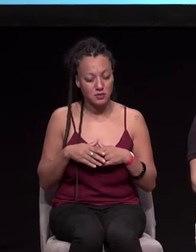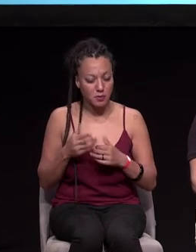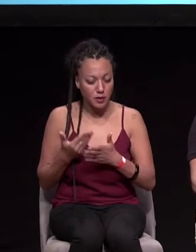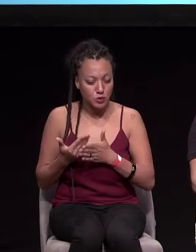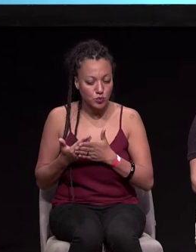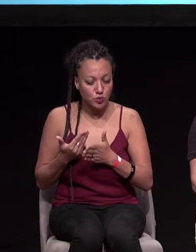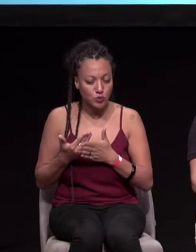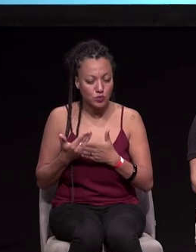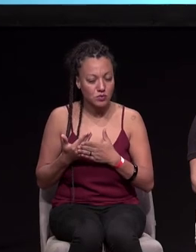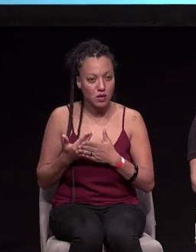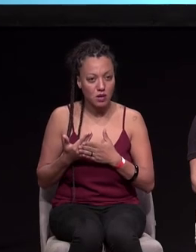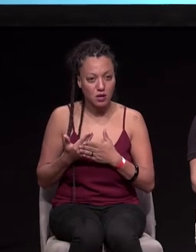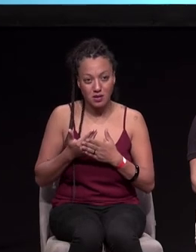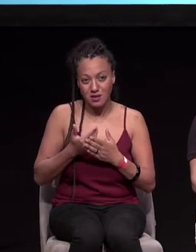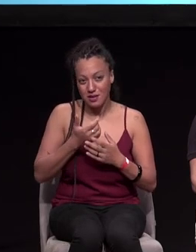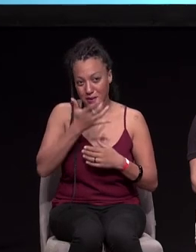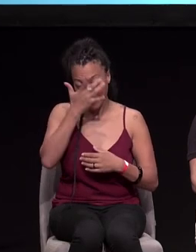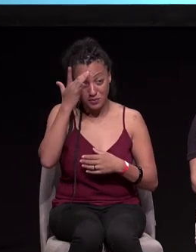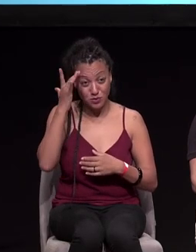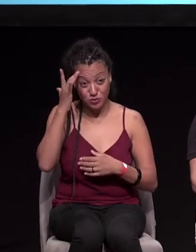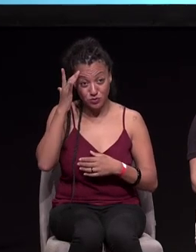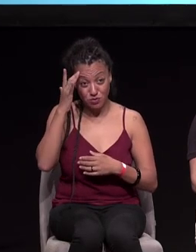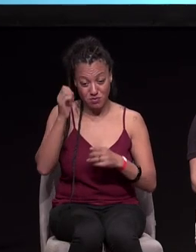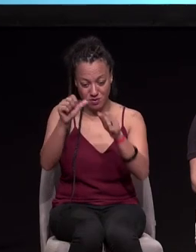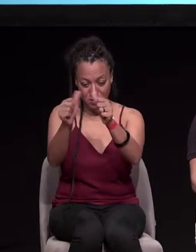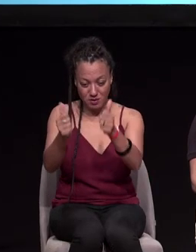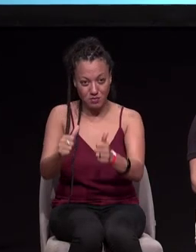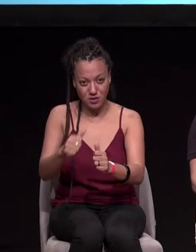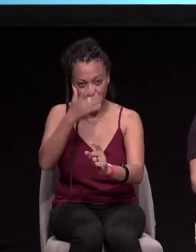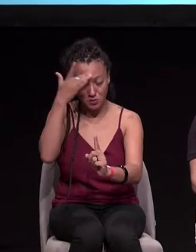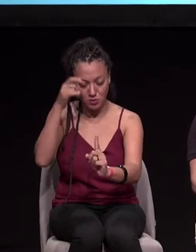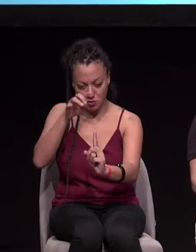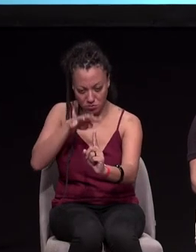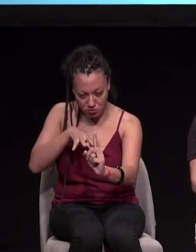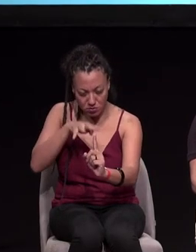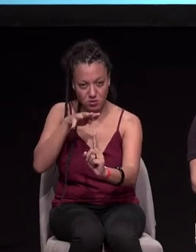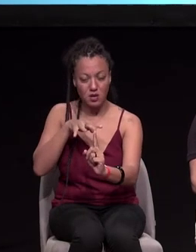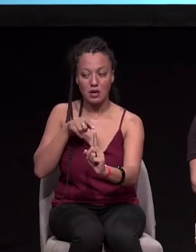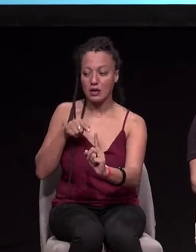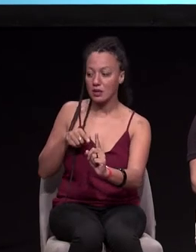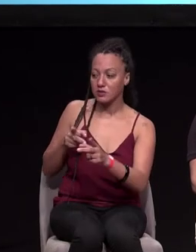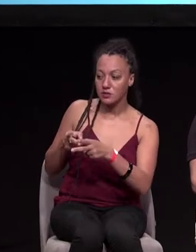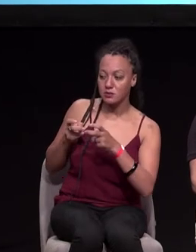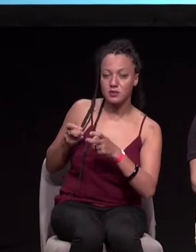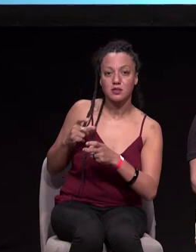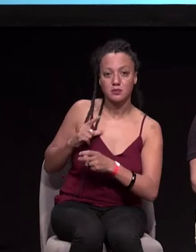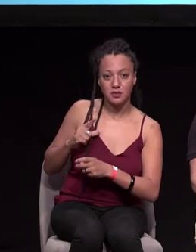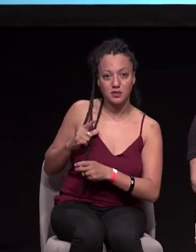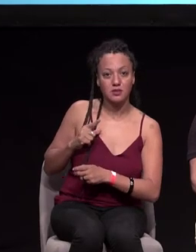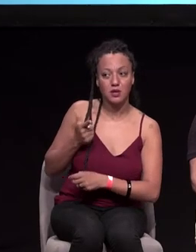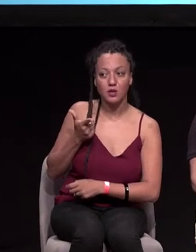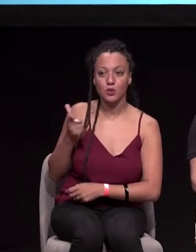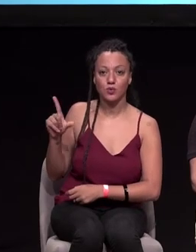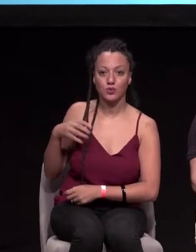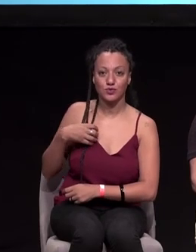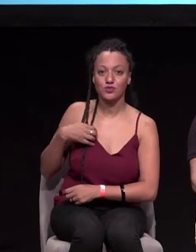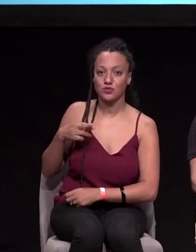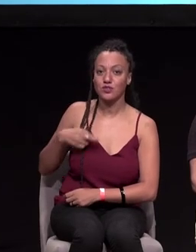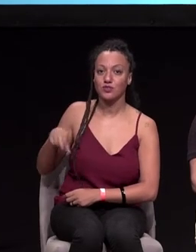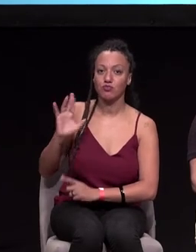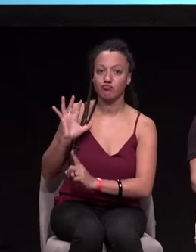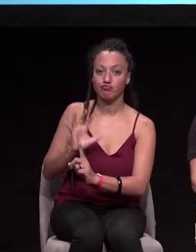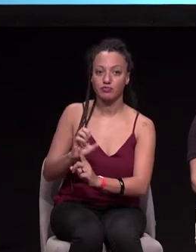fiel diante da imagem que a gente começa a perceber a fusão ou a presença de outras matrizes religiosas e obviamente isso